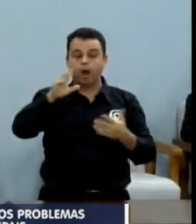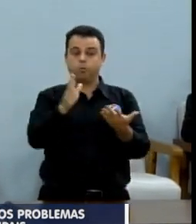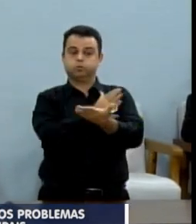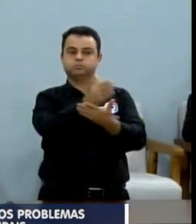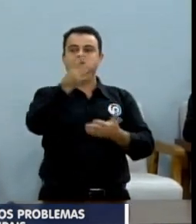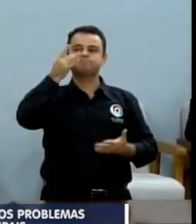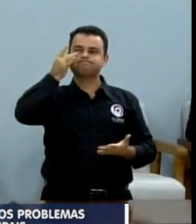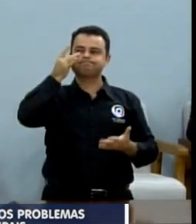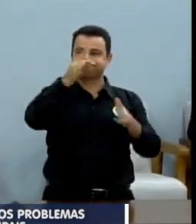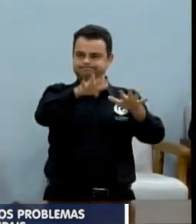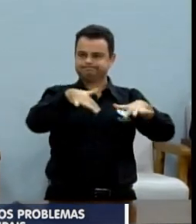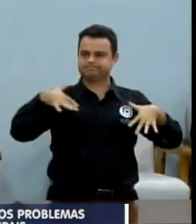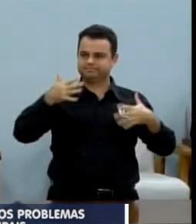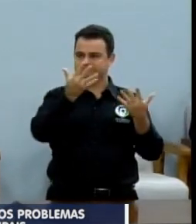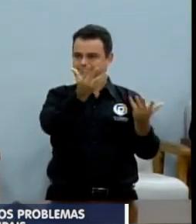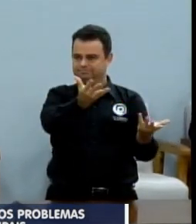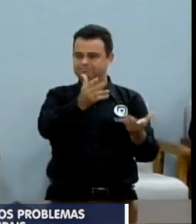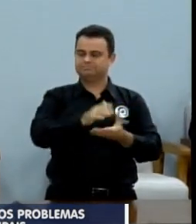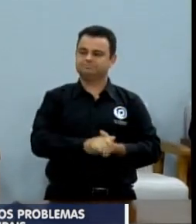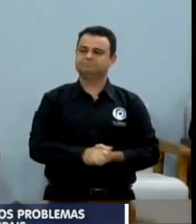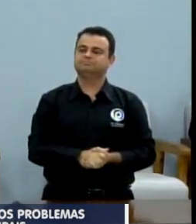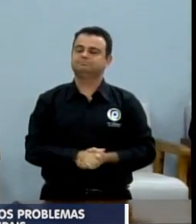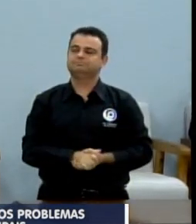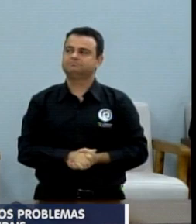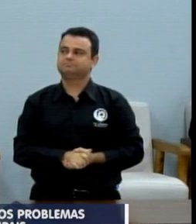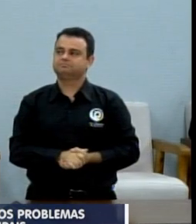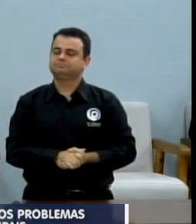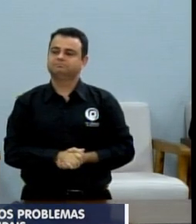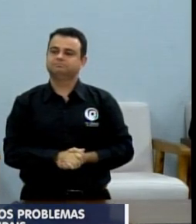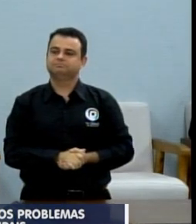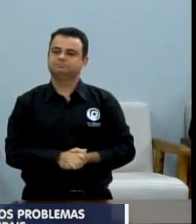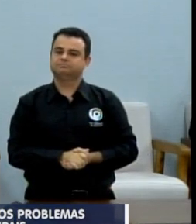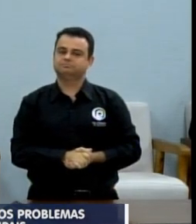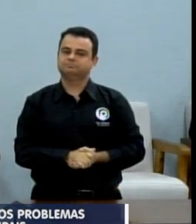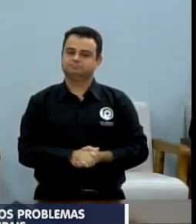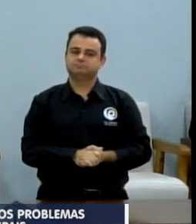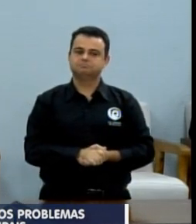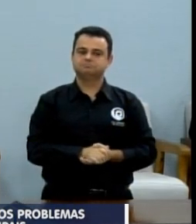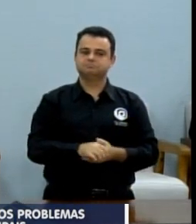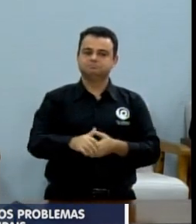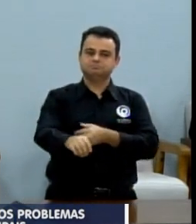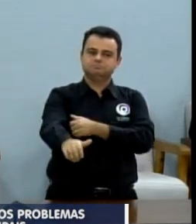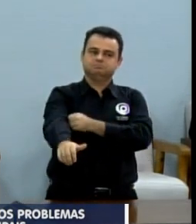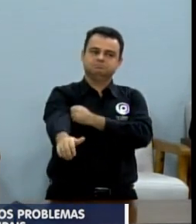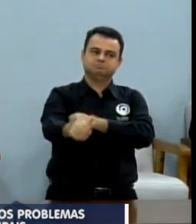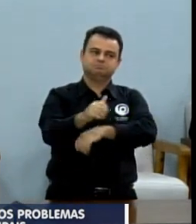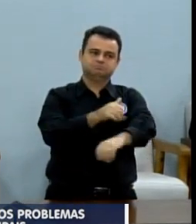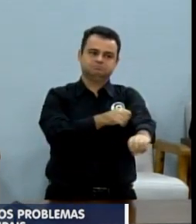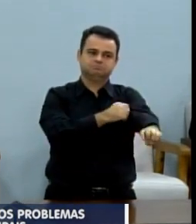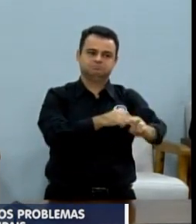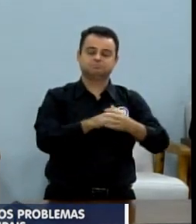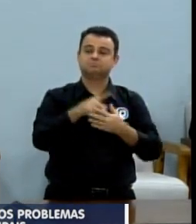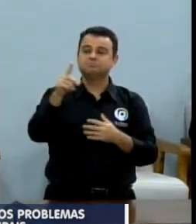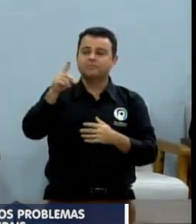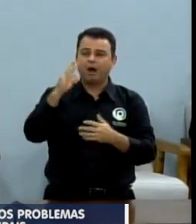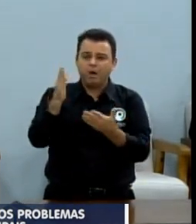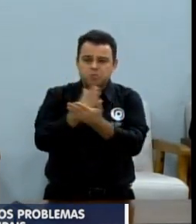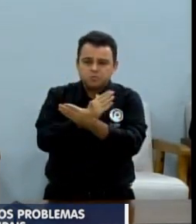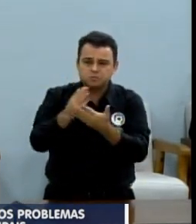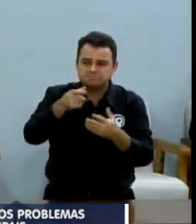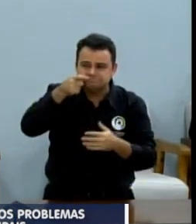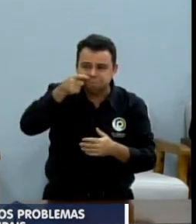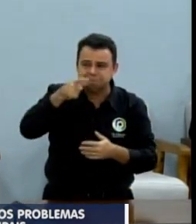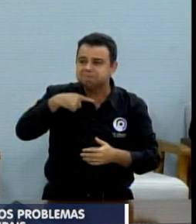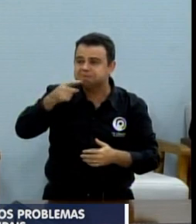nas galerias e aqueles que acompanham pelo YouTube não estão acompanhando porque caiu a Internet aqui da